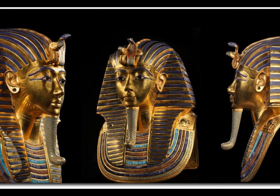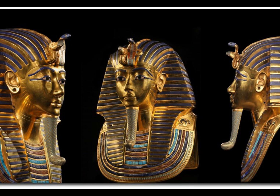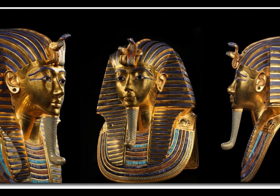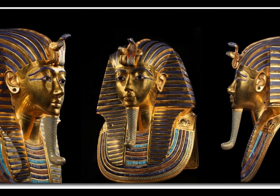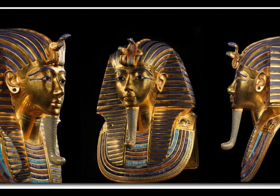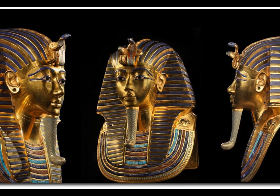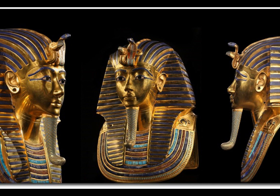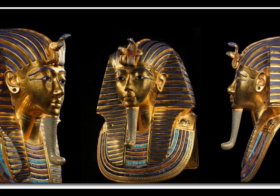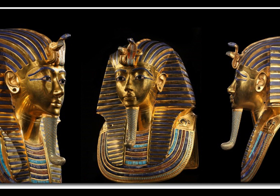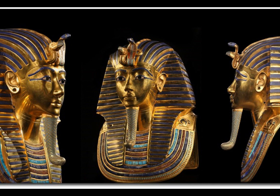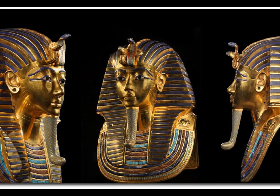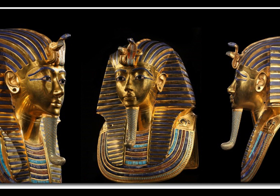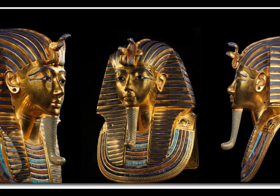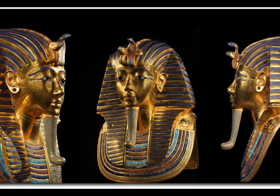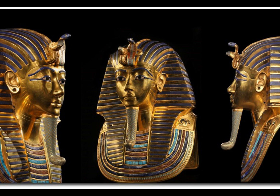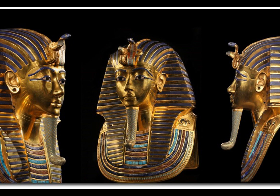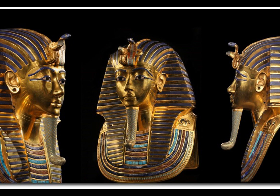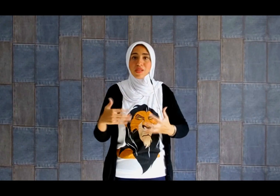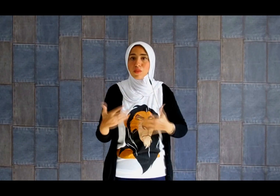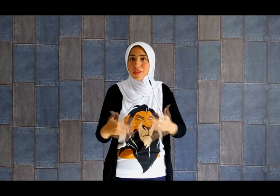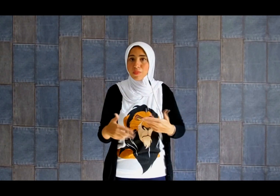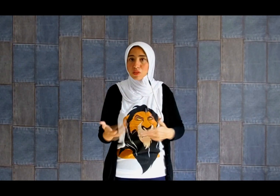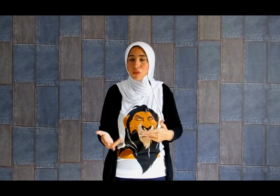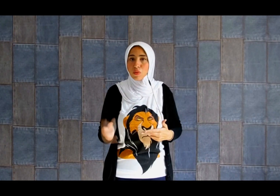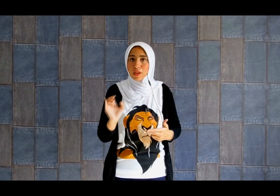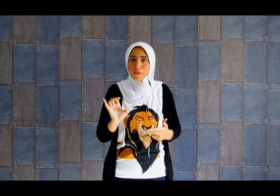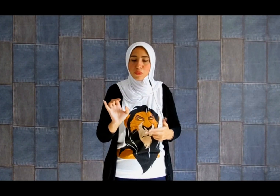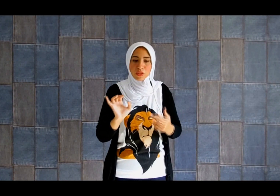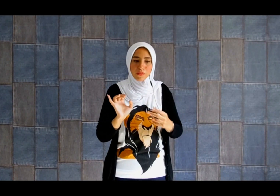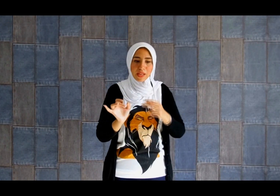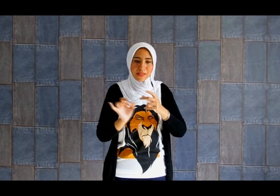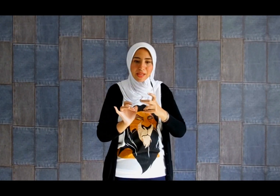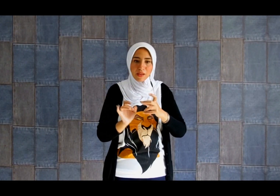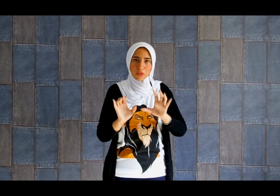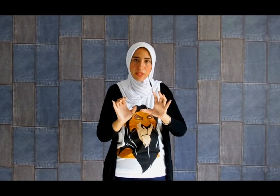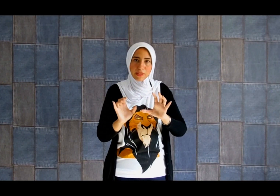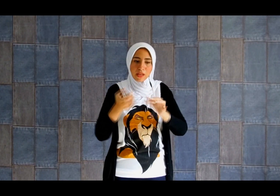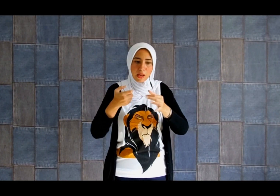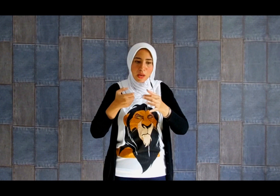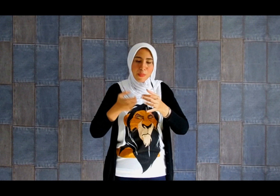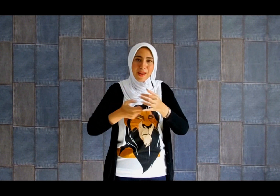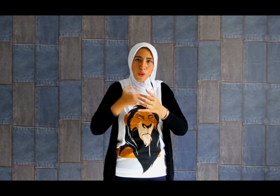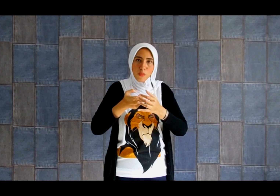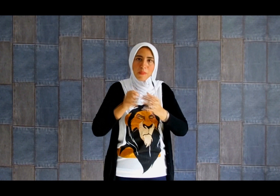انه عبارة عن كتلة من الدهب واتحفر فيها القناع بس الوقتي مع تطور عرفوا ان فيه اجزاء في القناع ده ملحومة